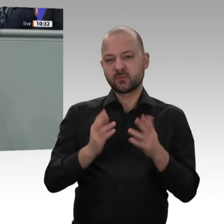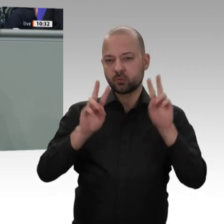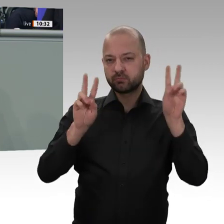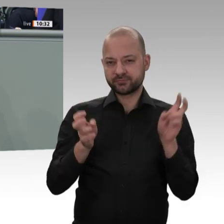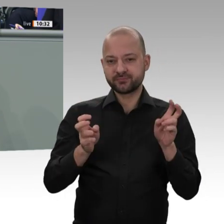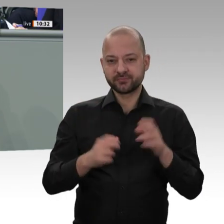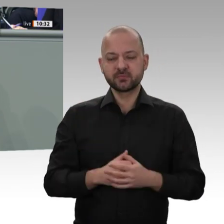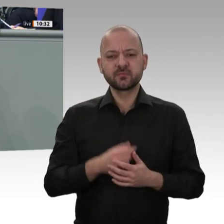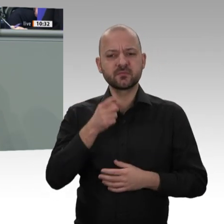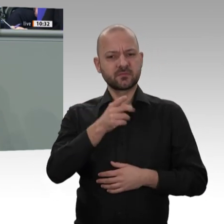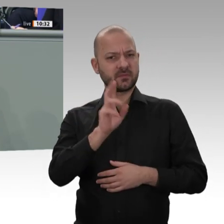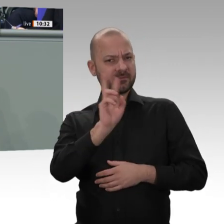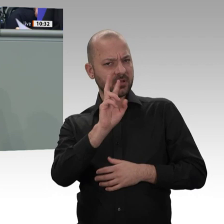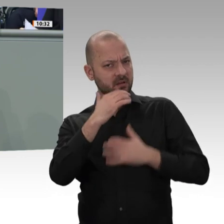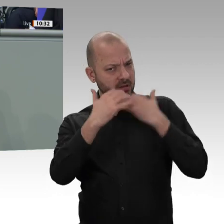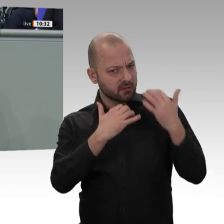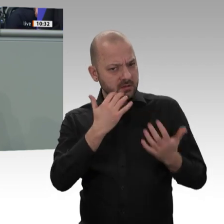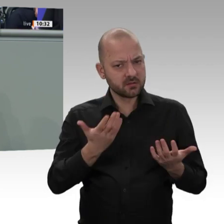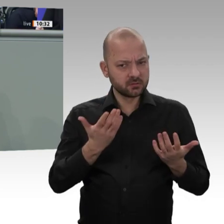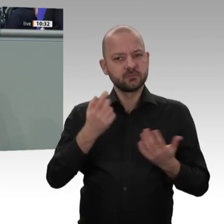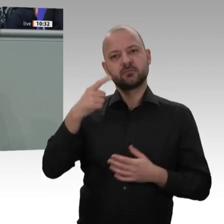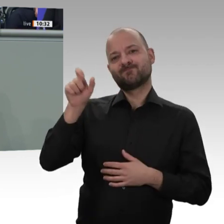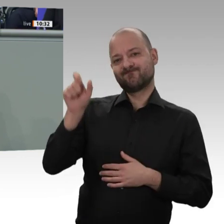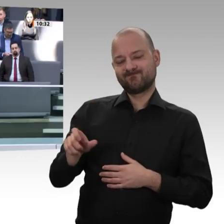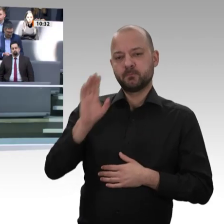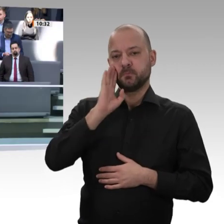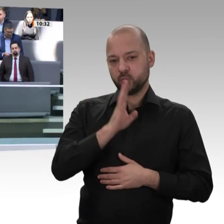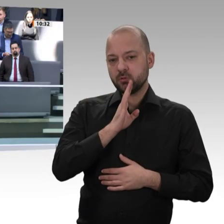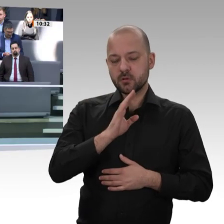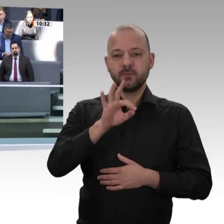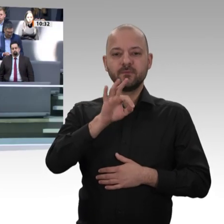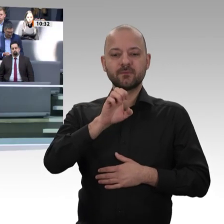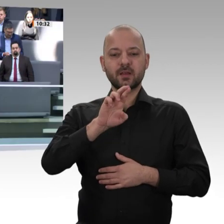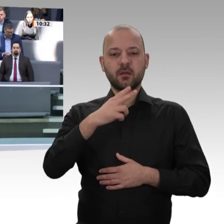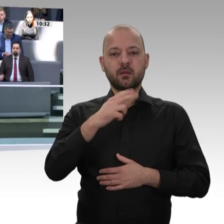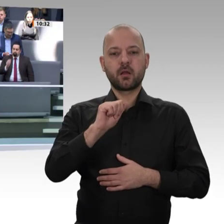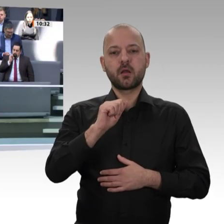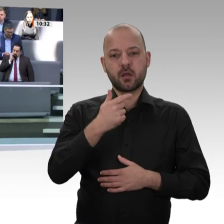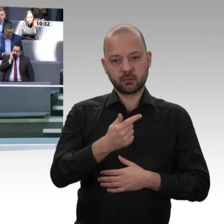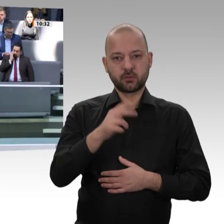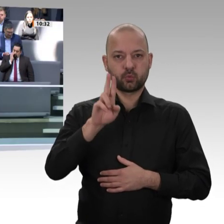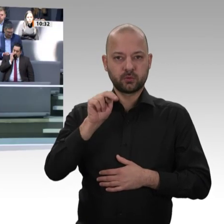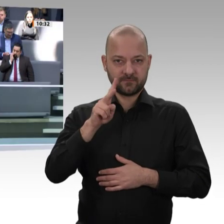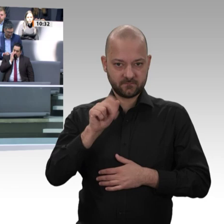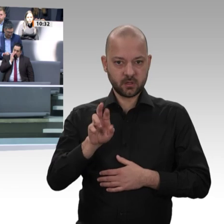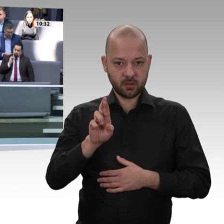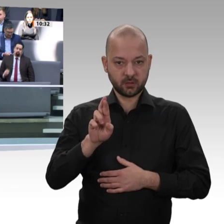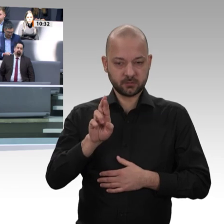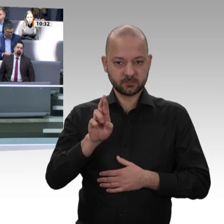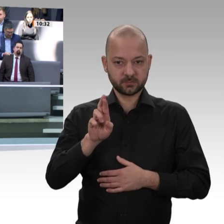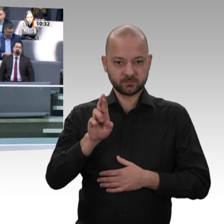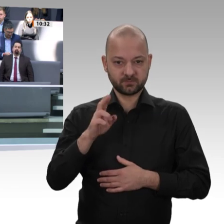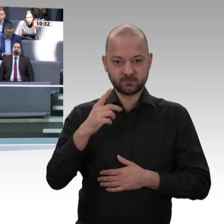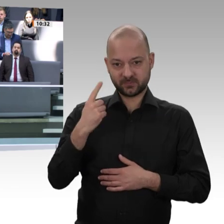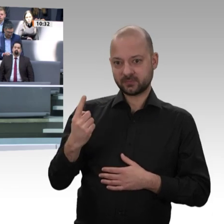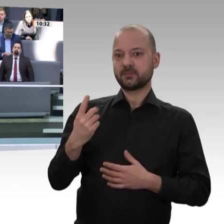haben. Ferhat Unvar hatte gerade seine Ausbildung zum Anlagenmechaniker abgeschlossen. Er stand mitten im